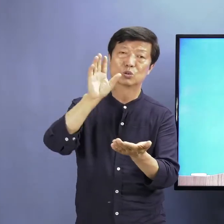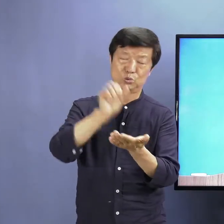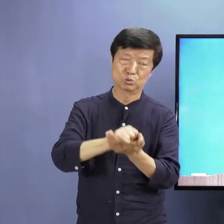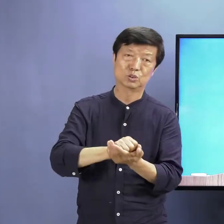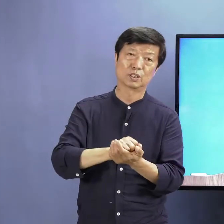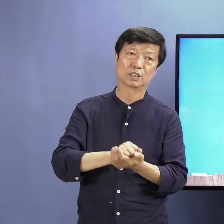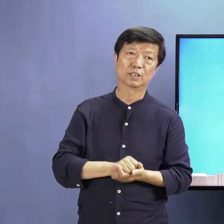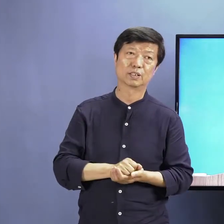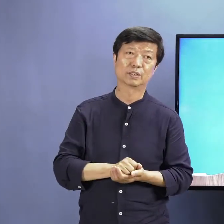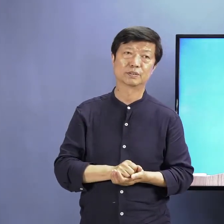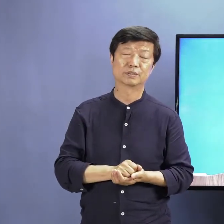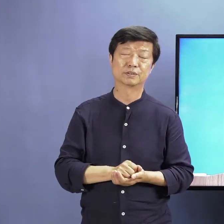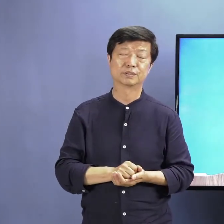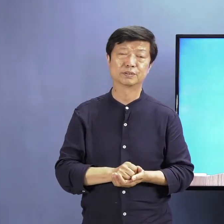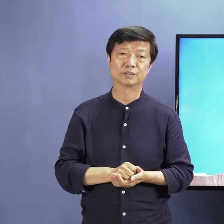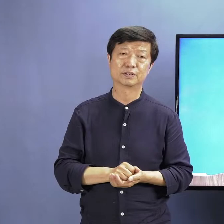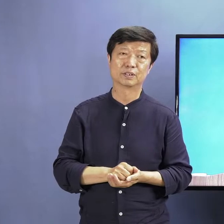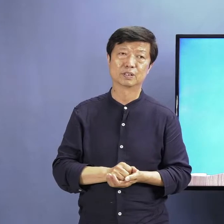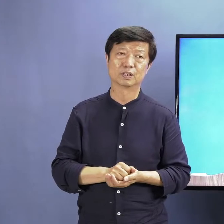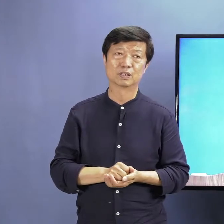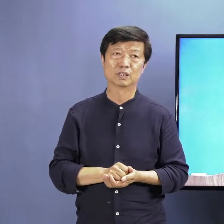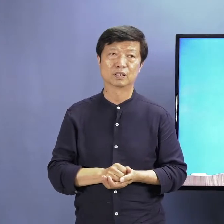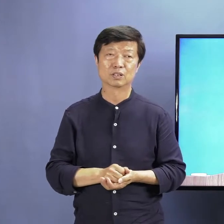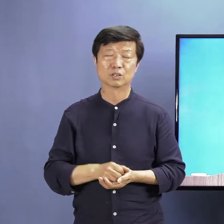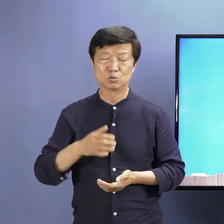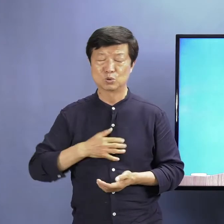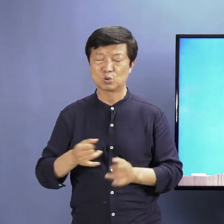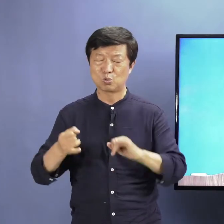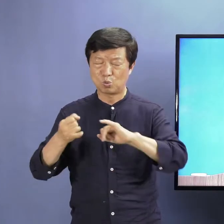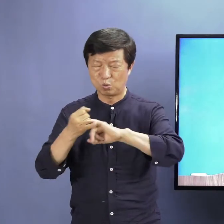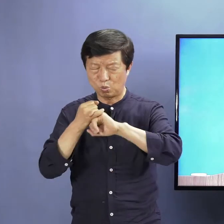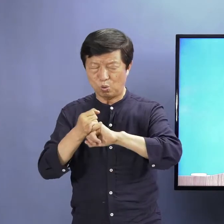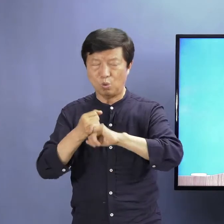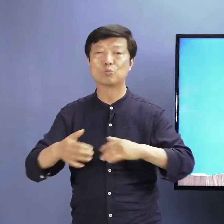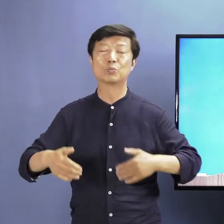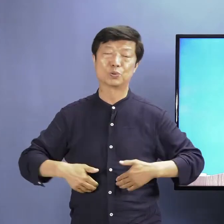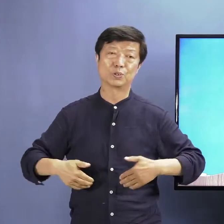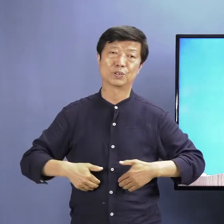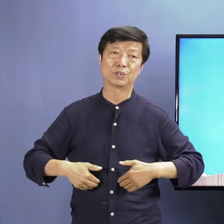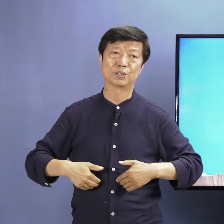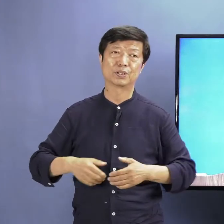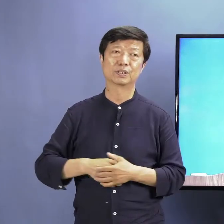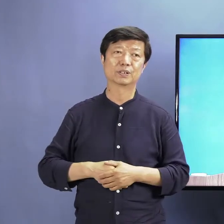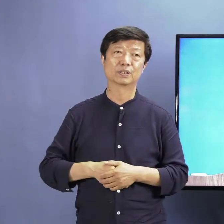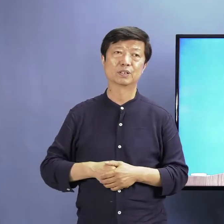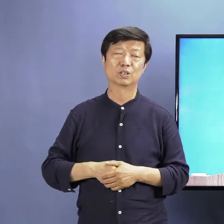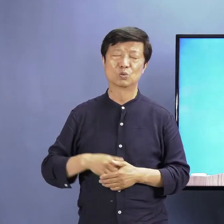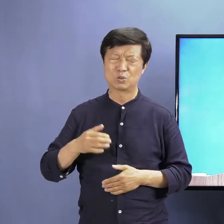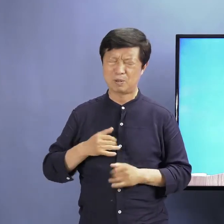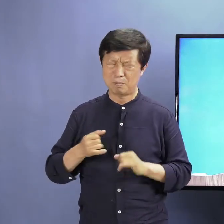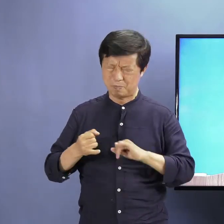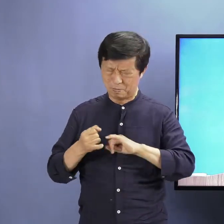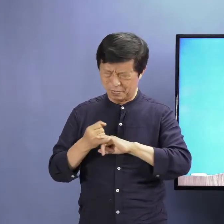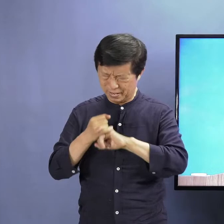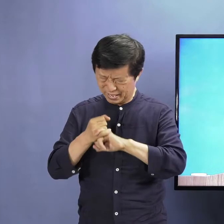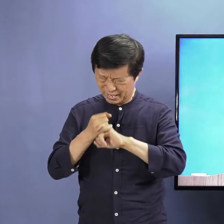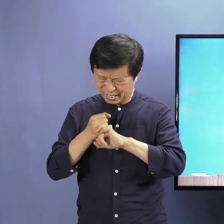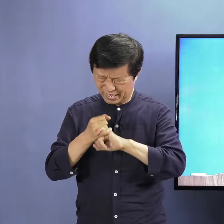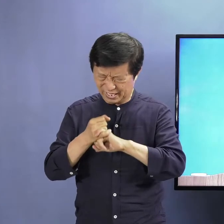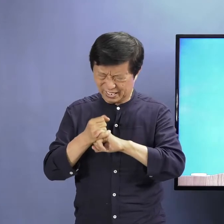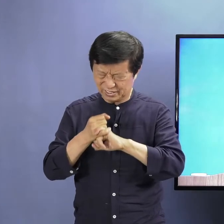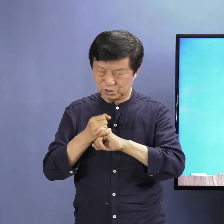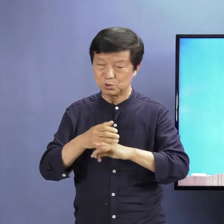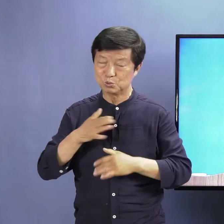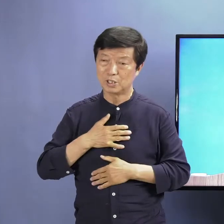이건 그냥 선택사항이 아니라 이건 절대적인, 정말 절대절명의 어떤 그런 과제입니다.